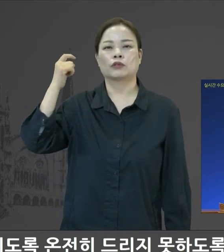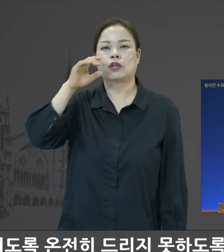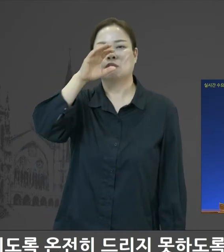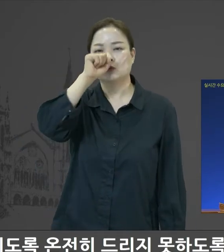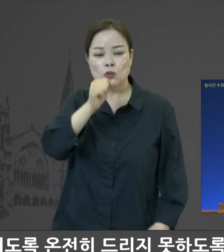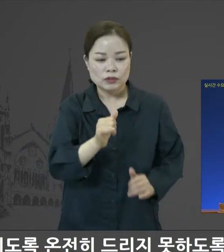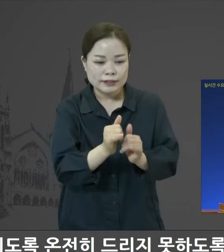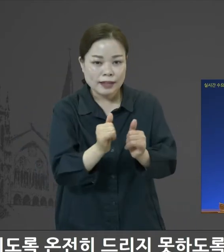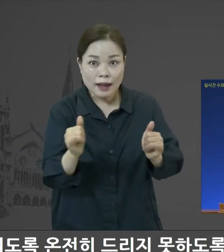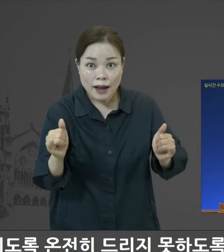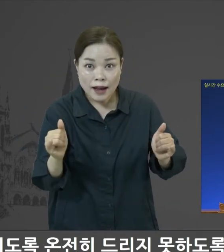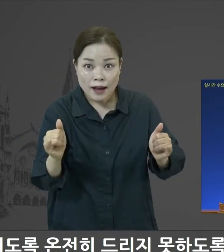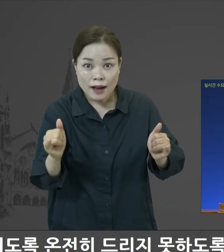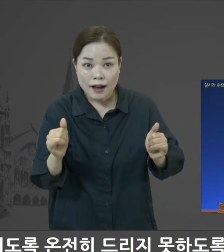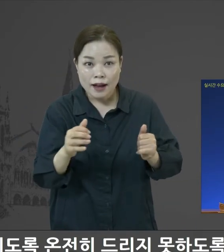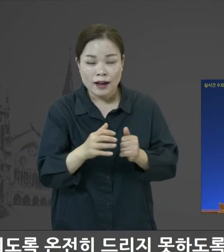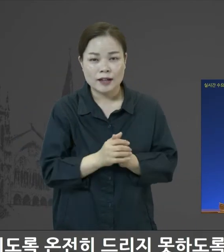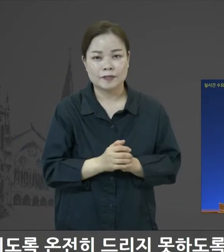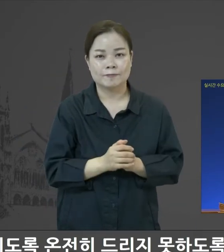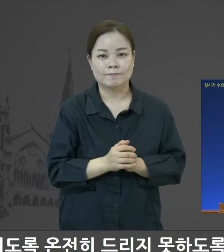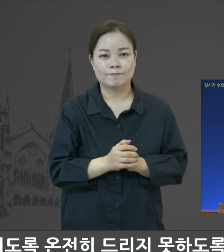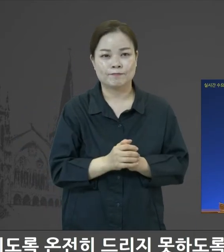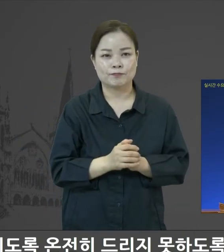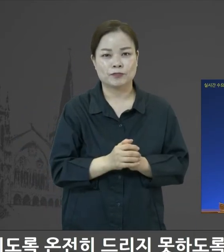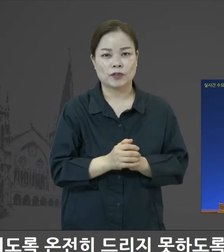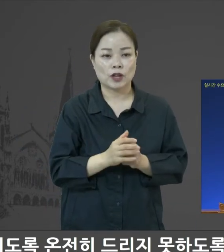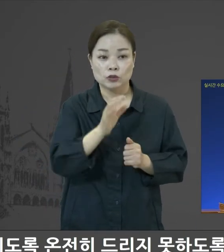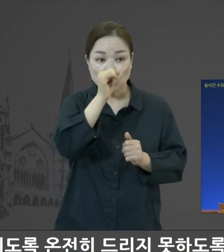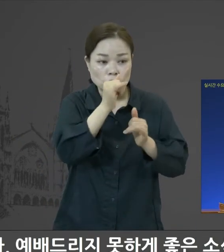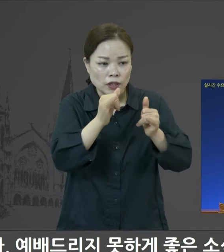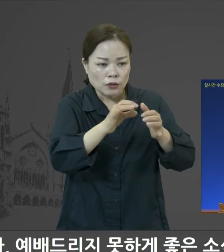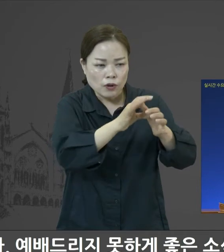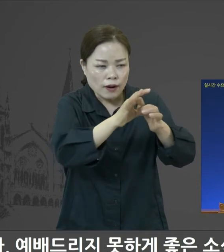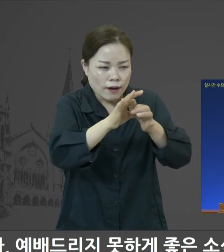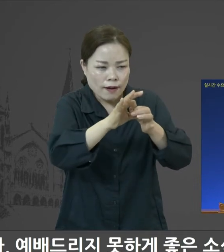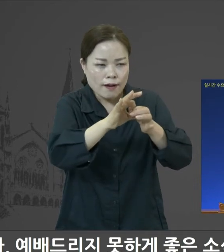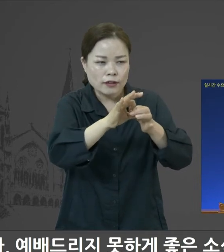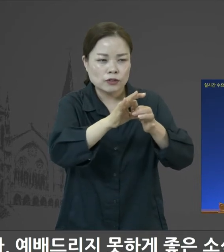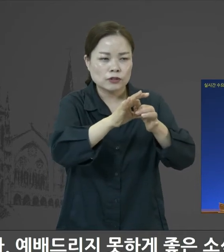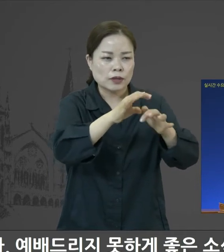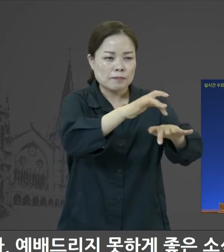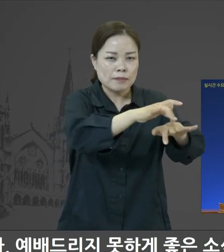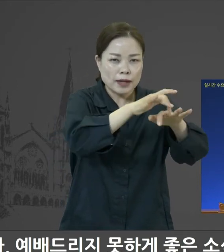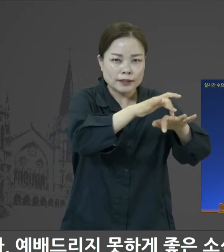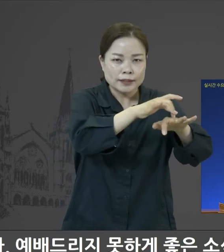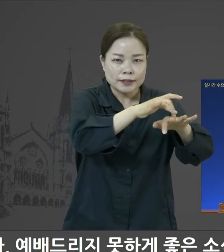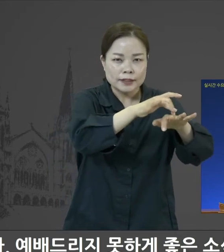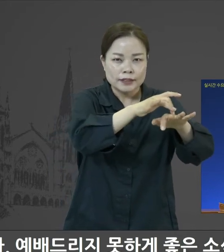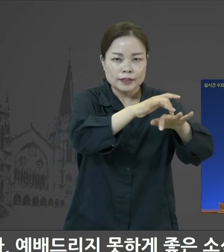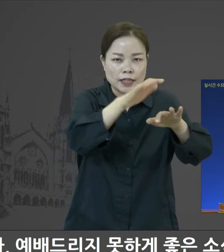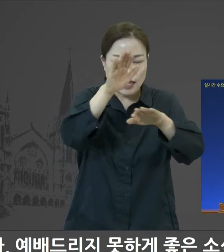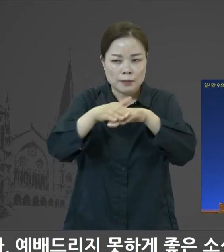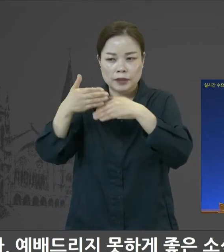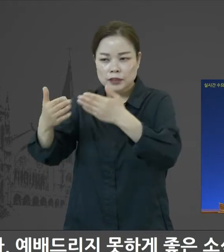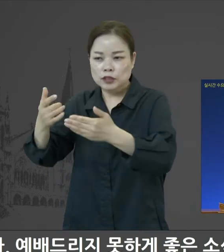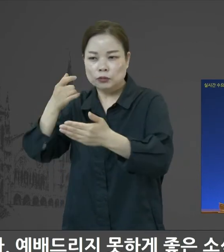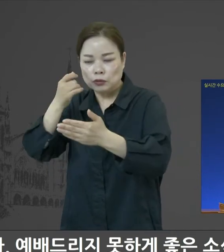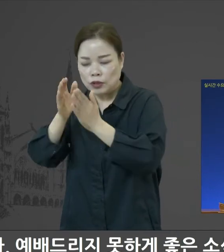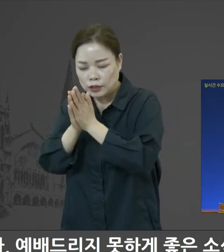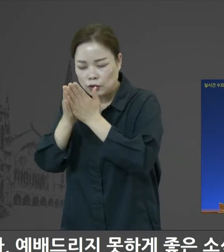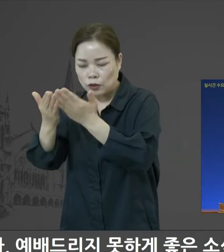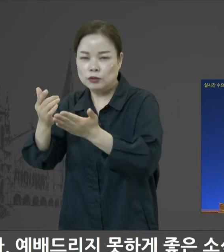좋은 사람들 보내주는 거죠. 그렇게 좋은 사람들이 찾아오게 만들어서라도 우리가 기도하지 못하게